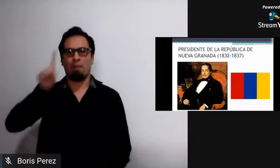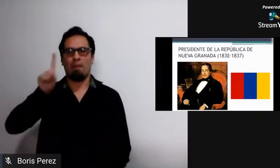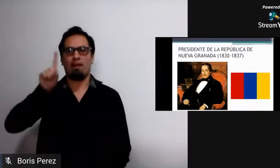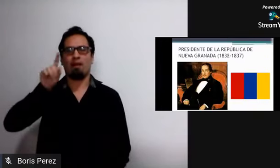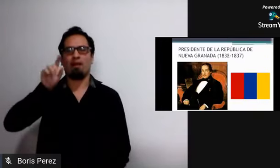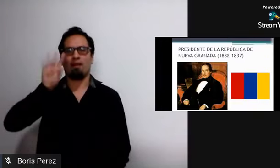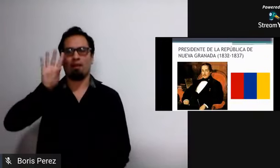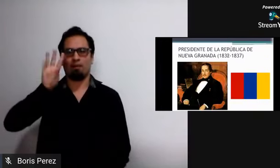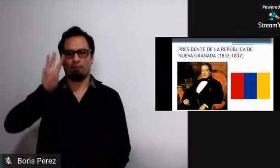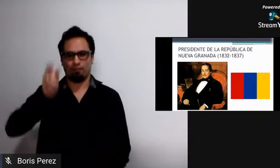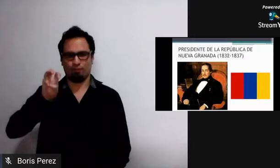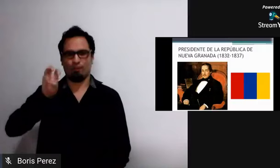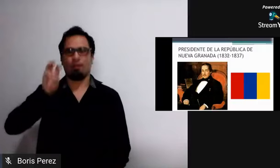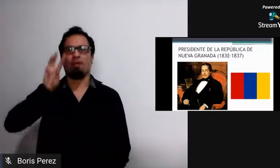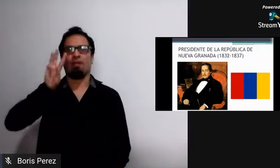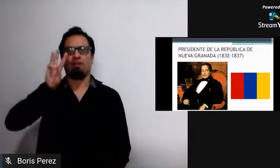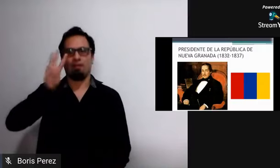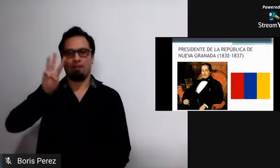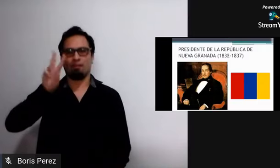1832, ¿sí? Hasta